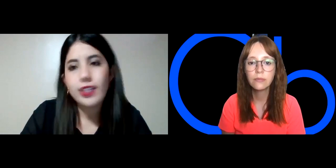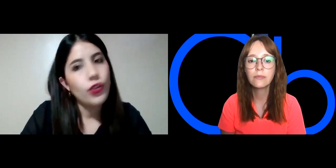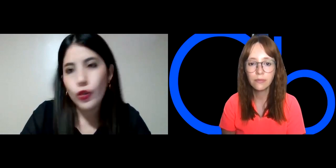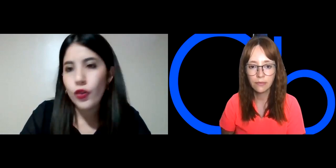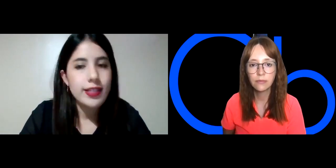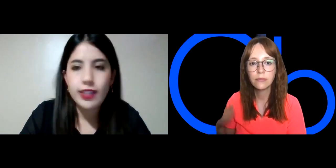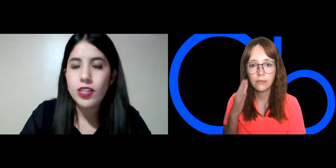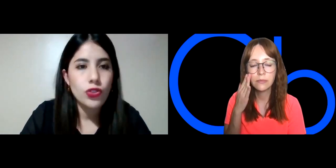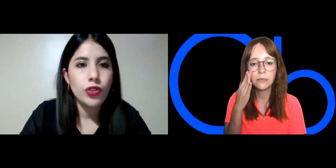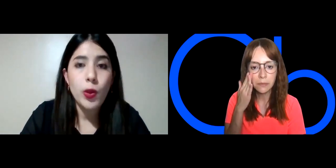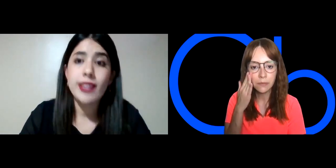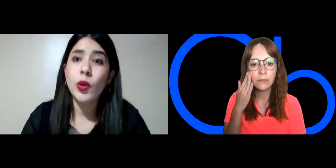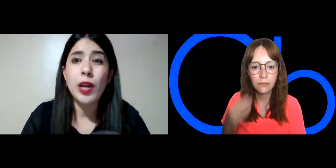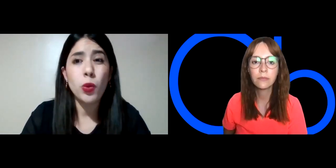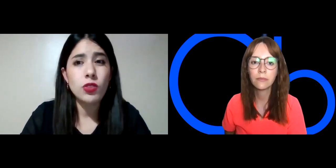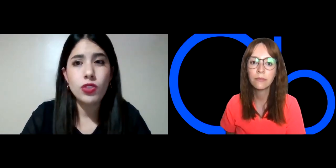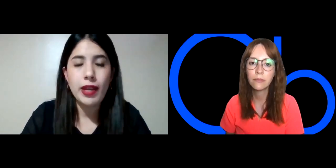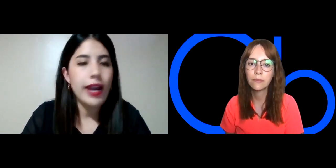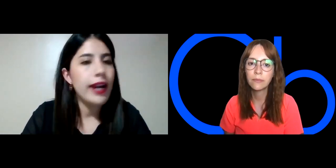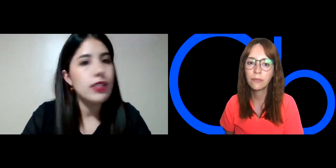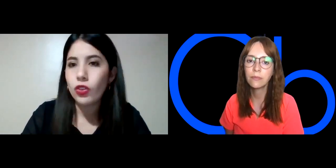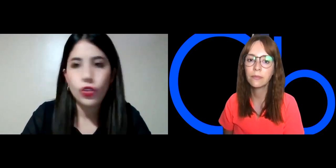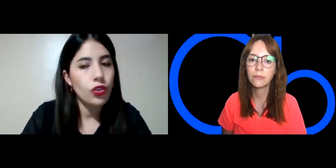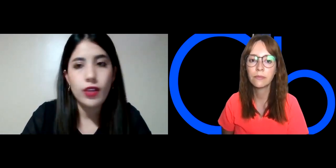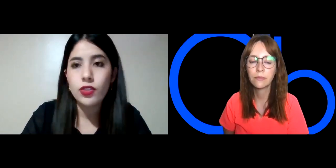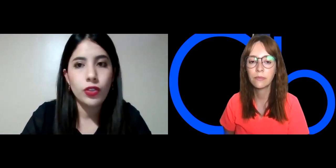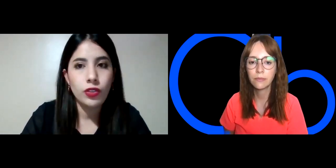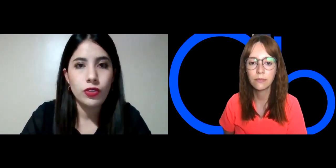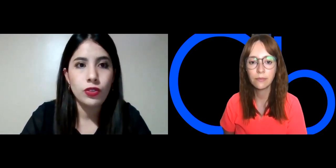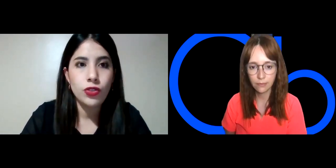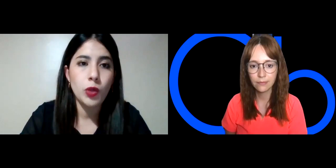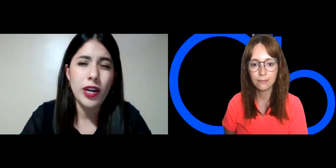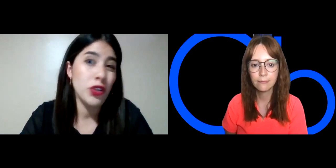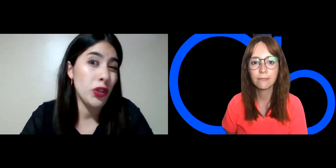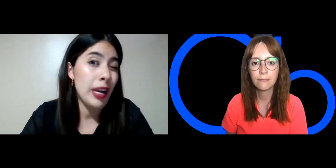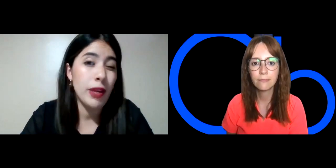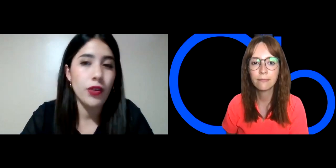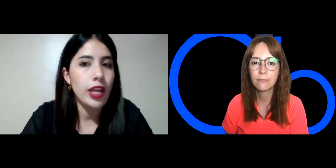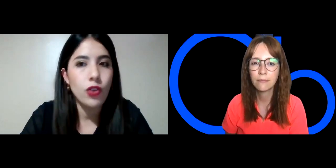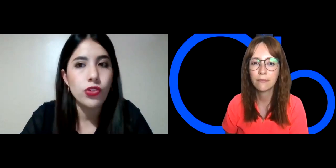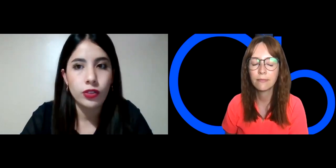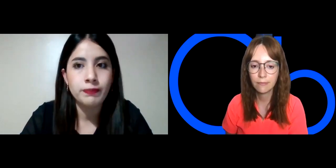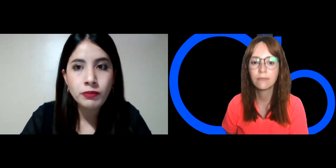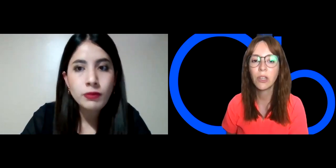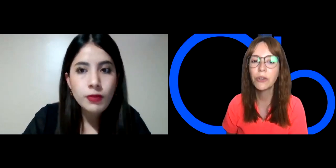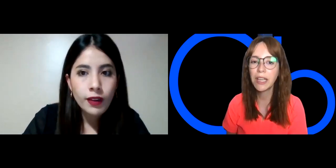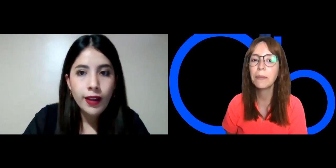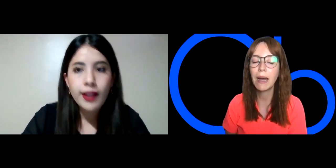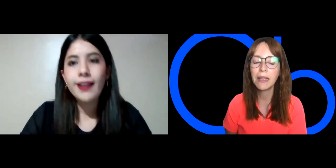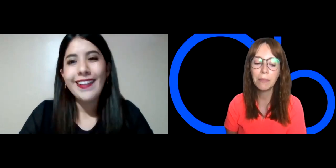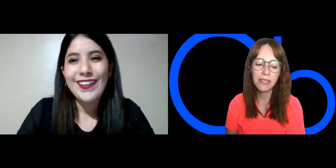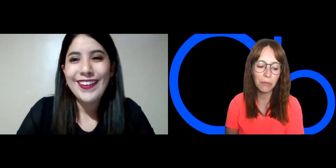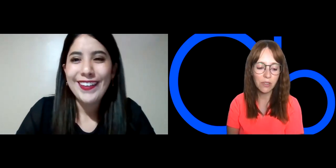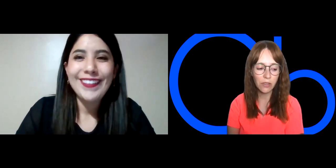países, y no, las señas no son iguales. Aunque algunas son similares, no todas son iguales. Yo creo que la mayoría no lo son. Ok,